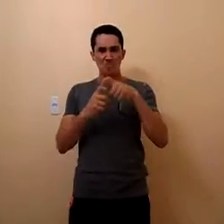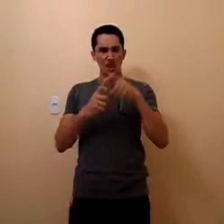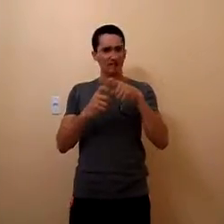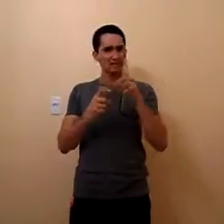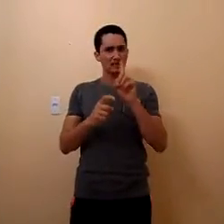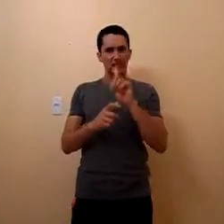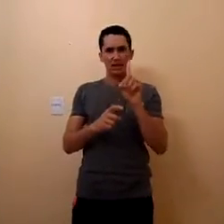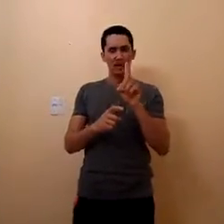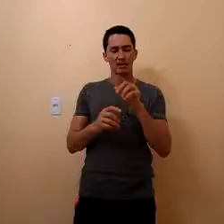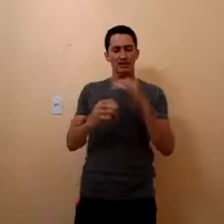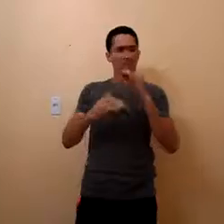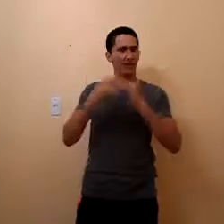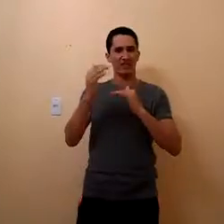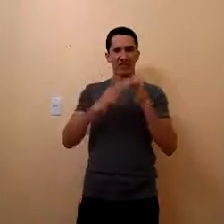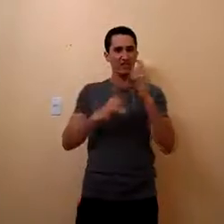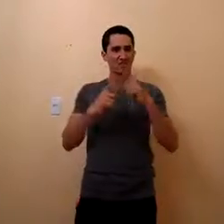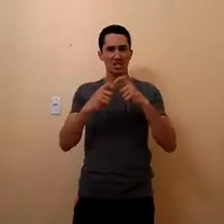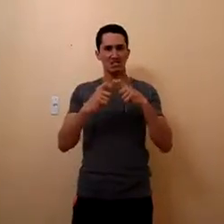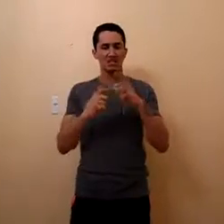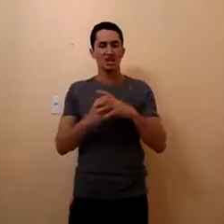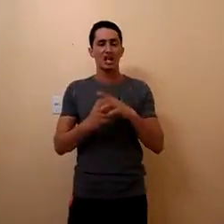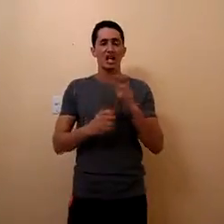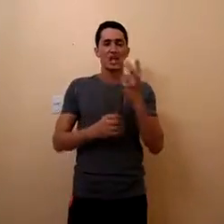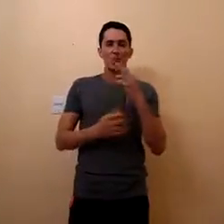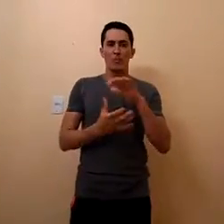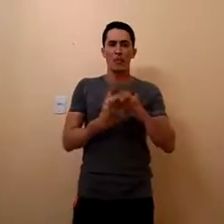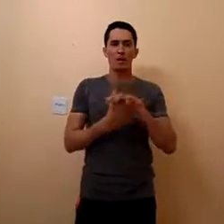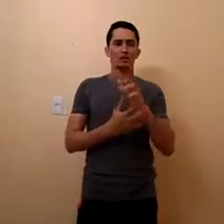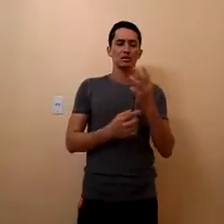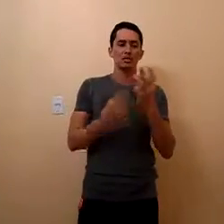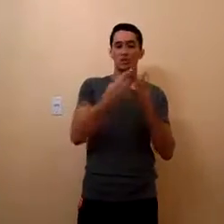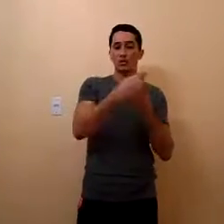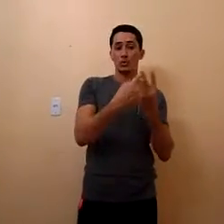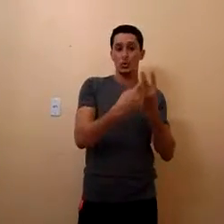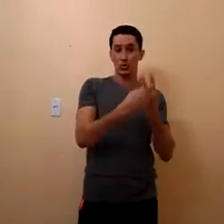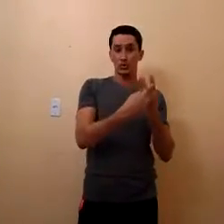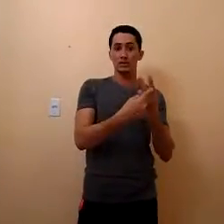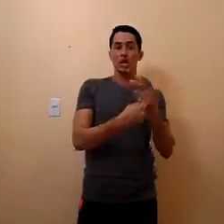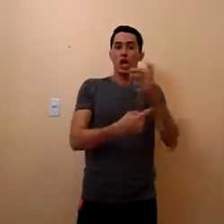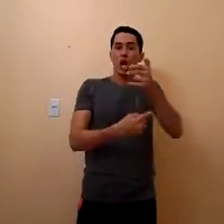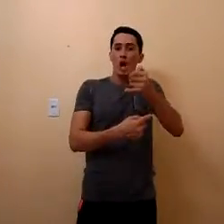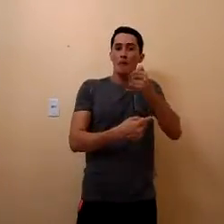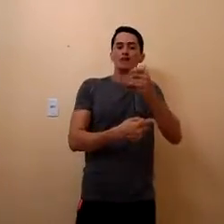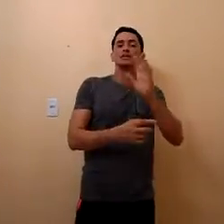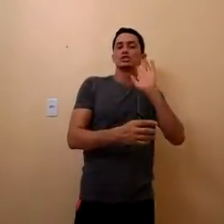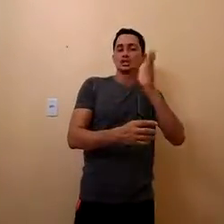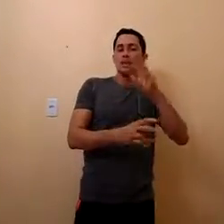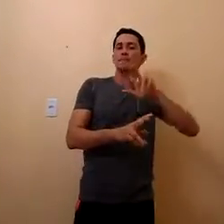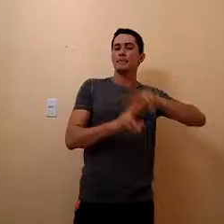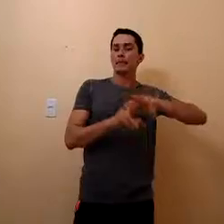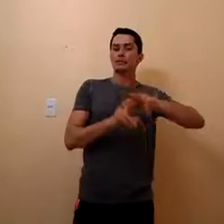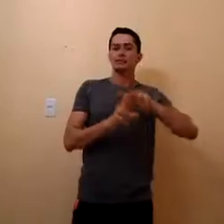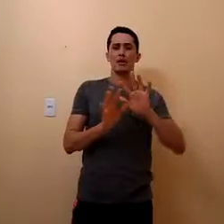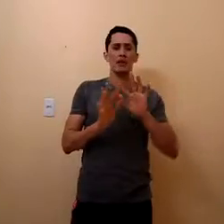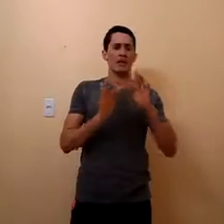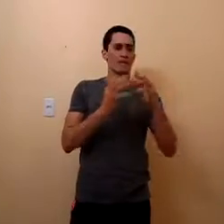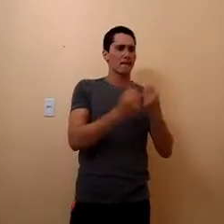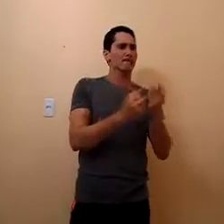na profissão. Iana, o marido dela, Antônio Rodrigues Neto, e 2 pistoleiros estão presos. A família de Esvandir deixou o